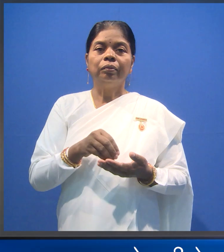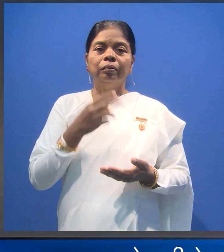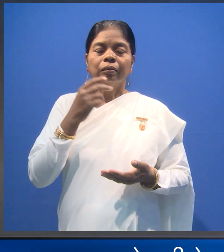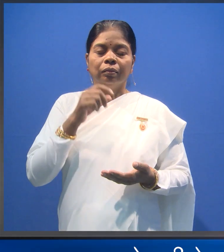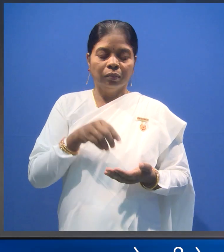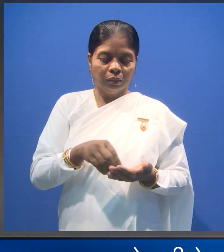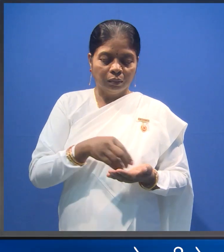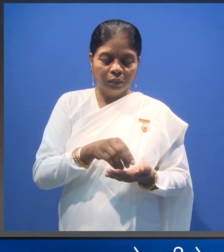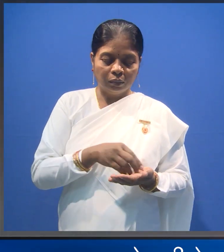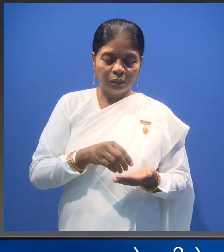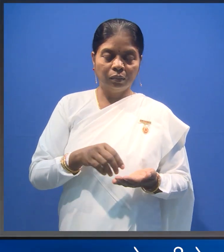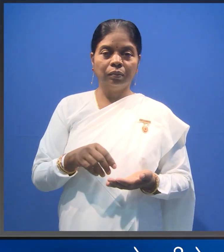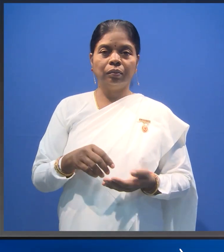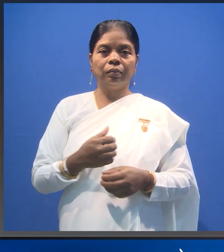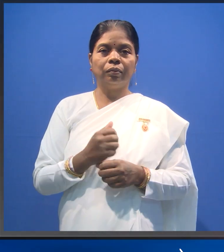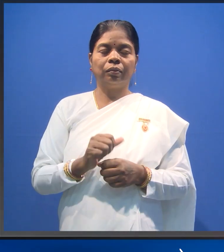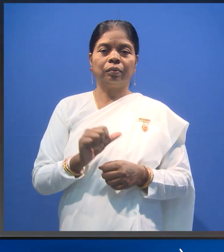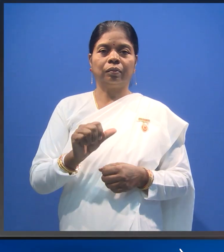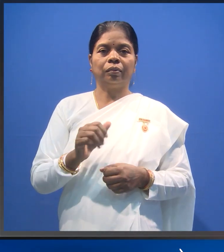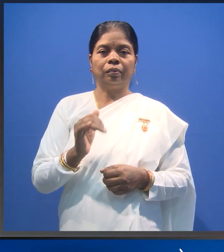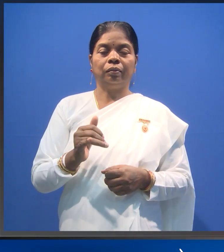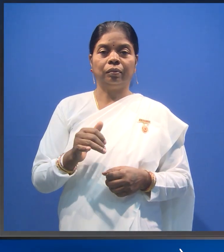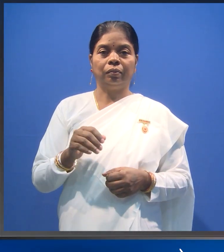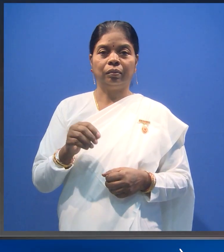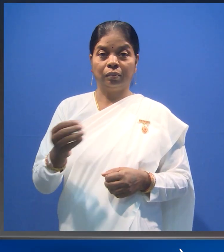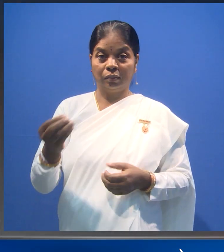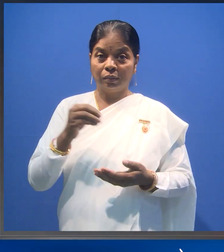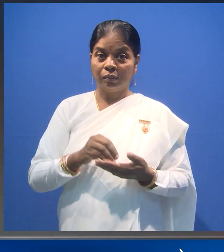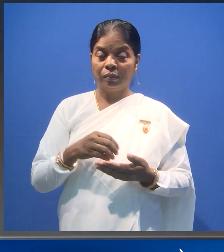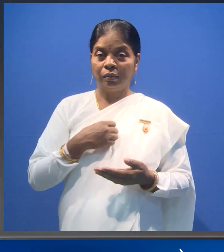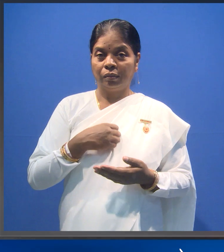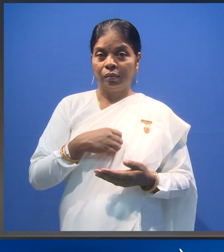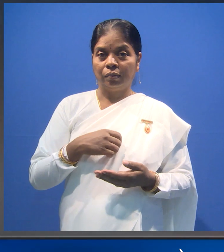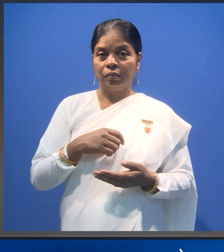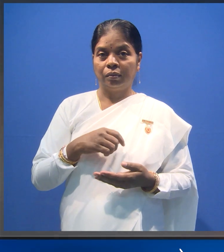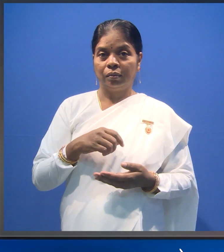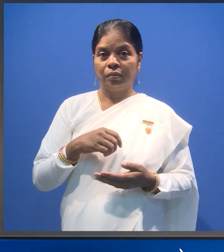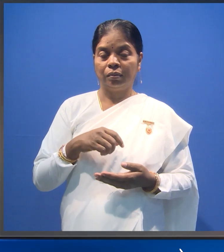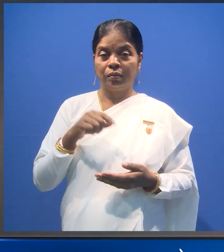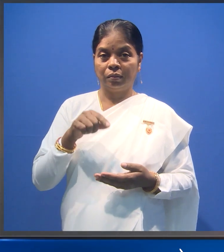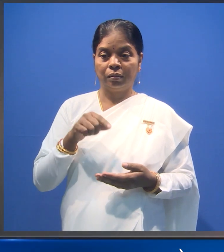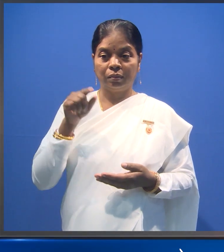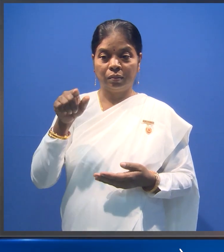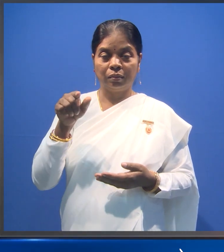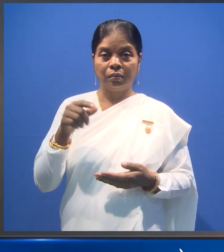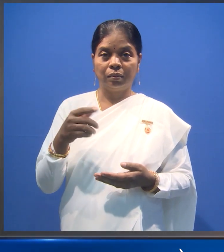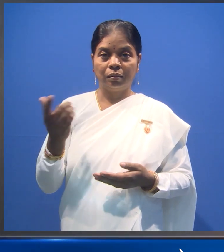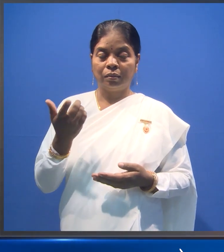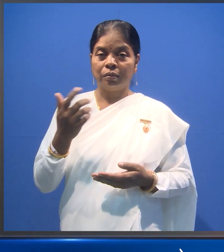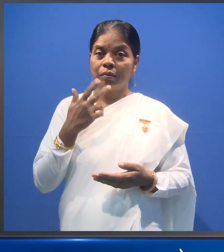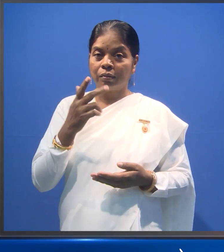मी वेगळे करत आहे. देणाऱ्याच्या मनाला लागू नये म्हणून हे त्याला काही सांगत